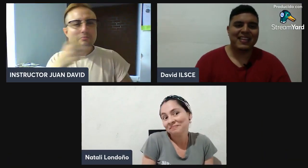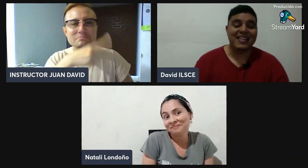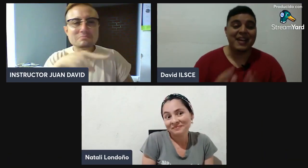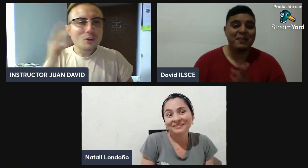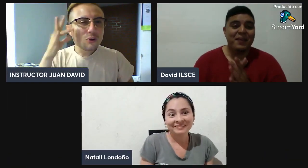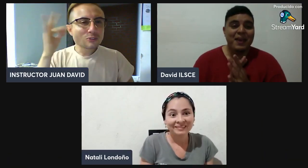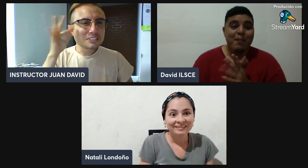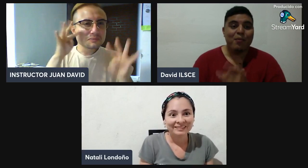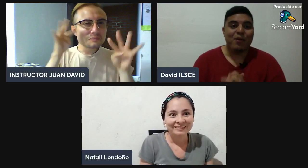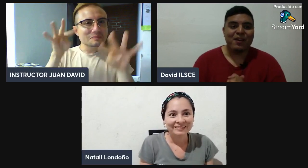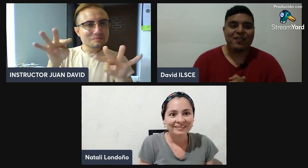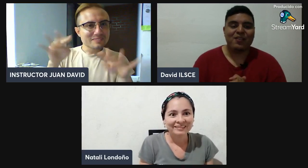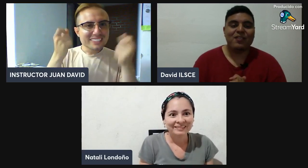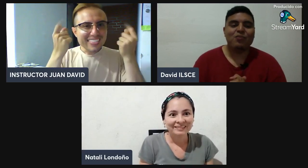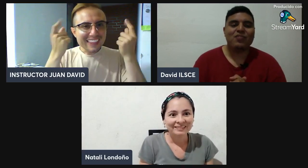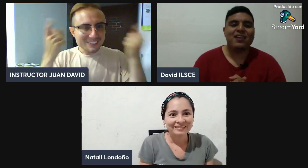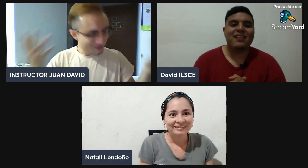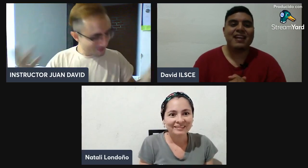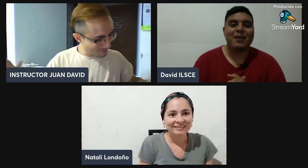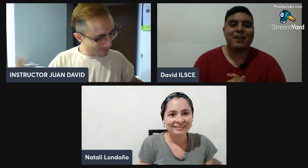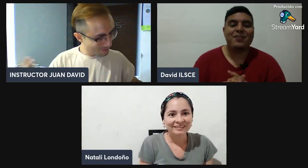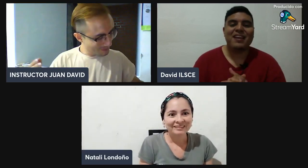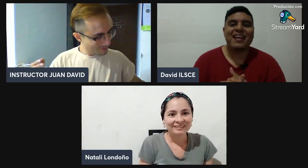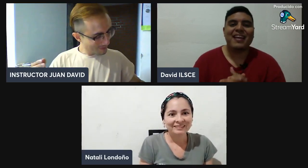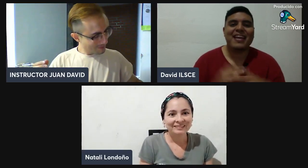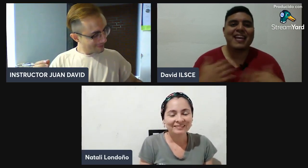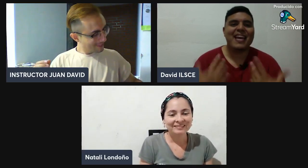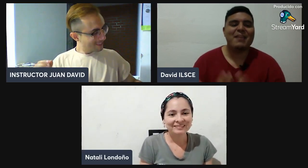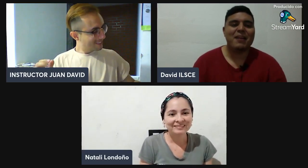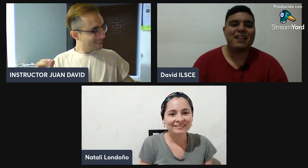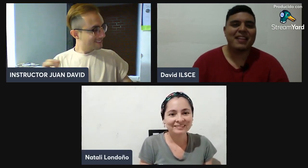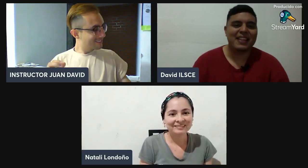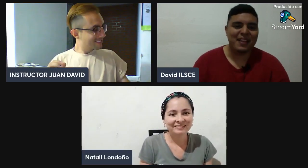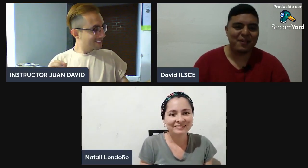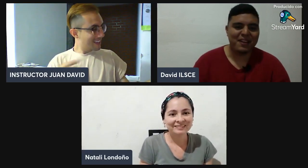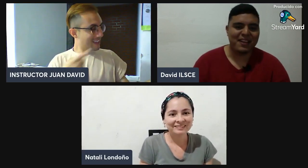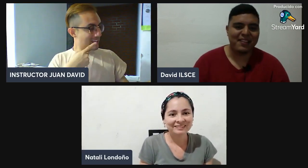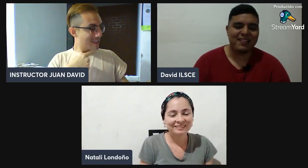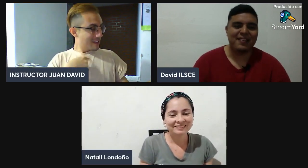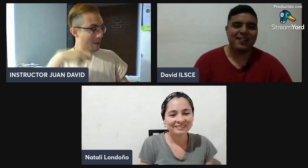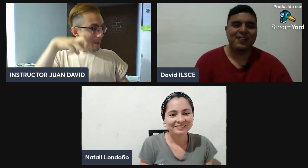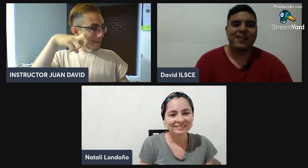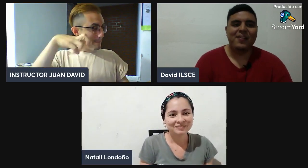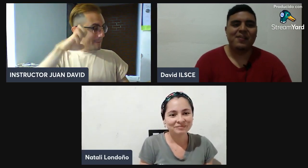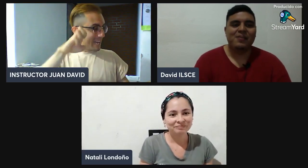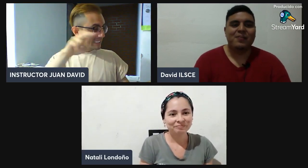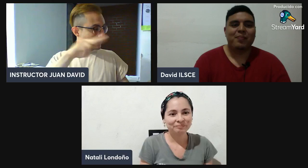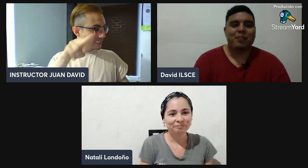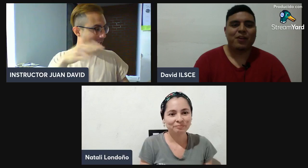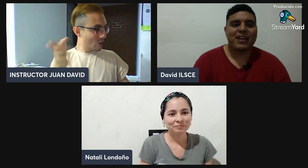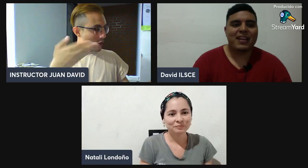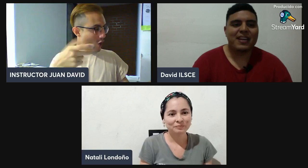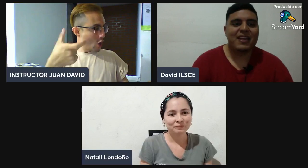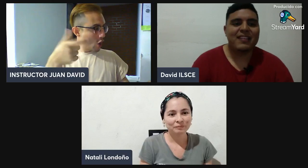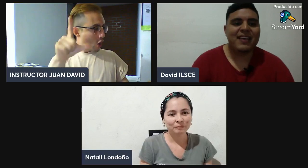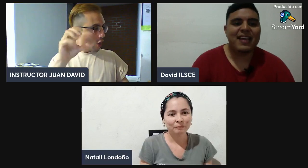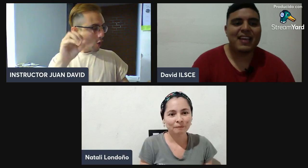¿Ya? Bueno, entonces ustedes que la vieron, ¿qué animal entendieron que es? Por aquí